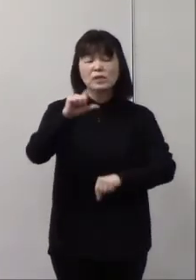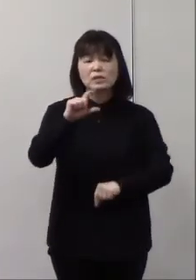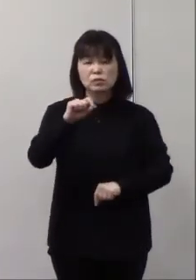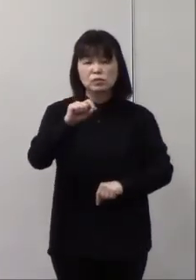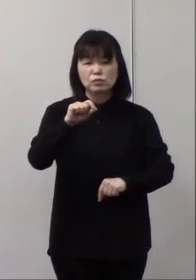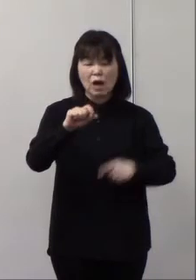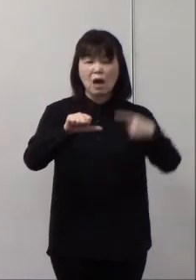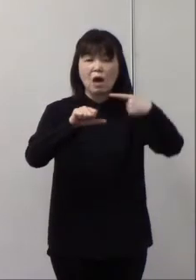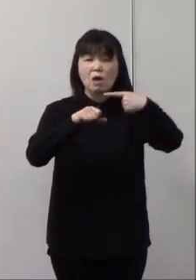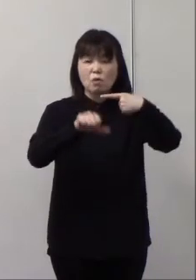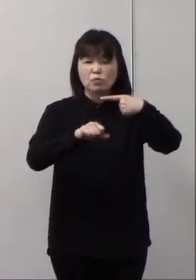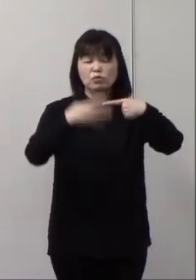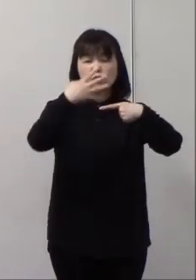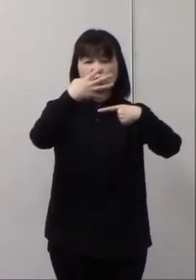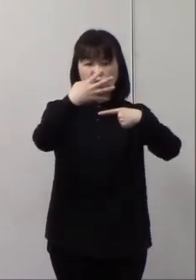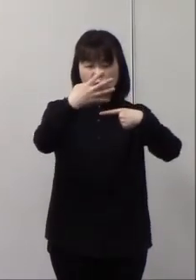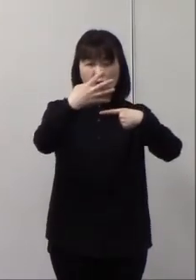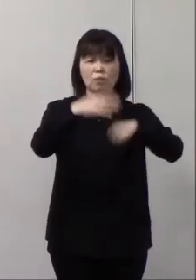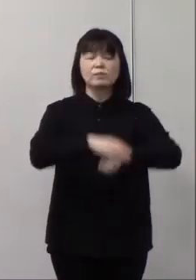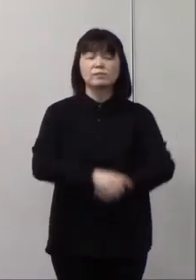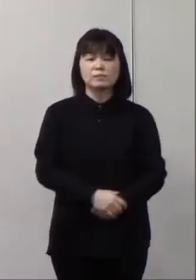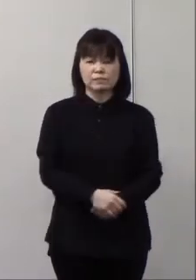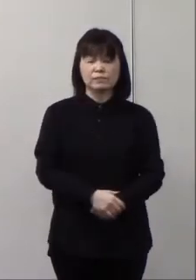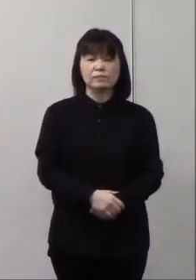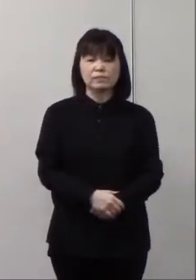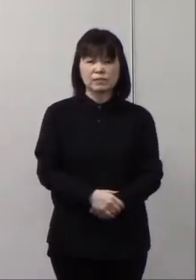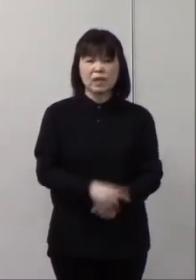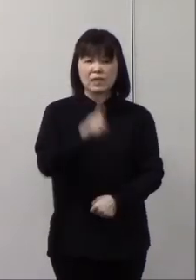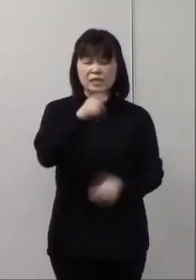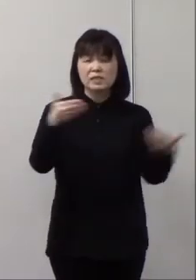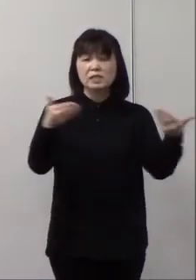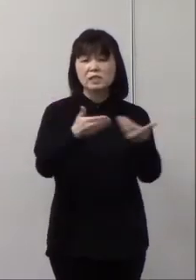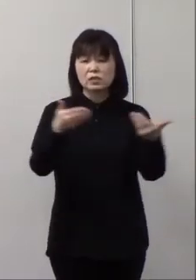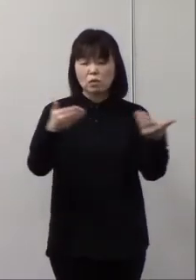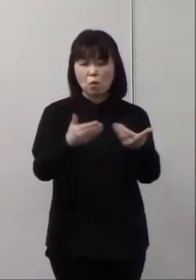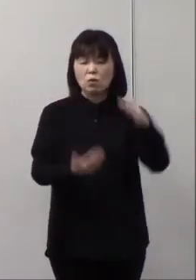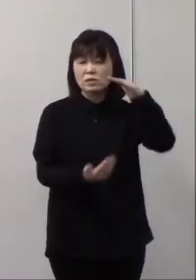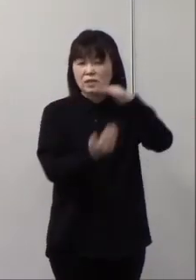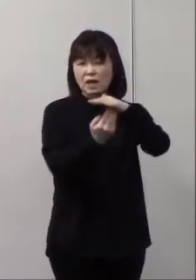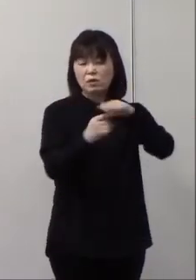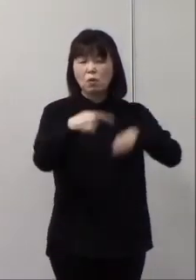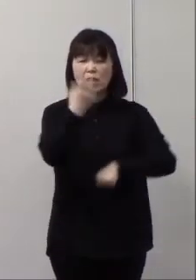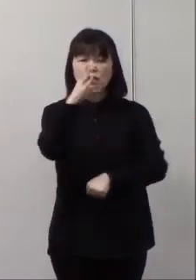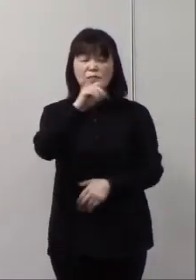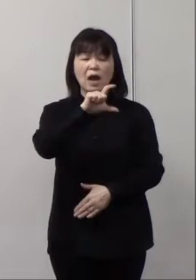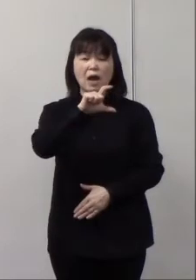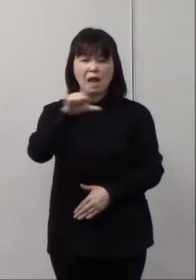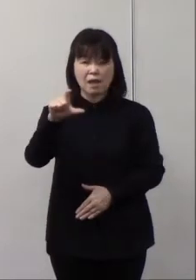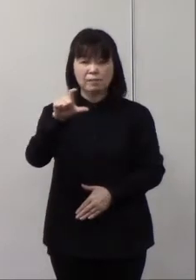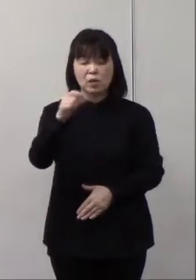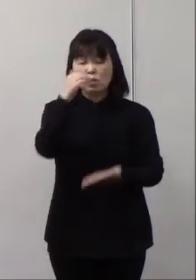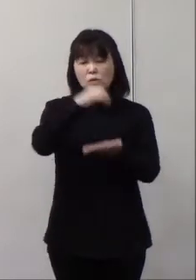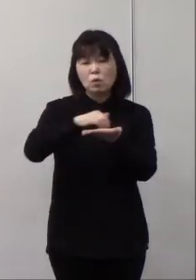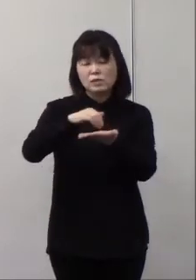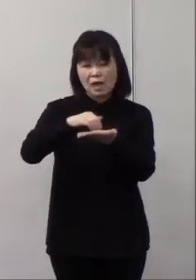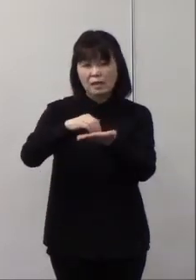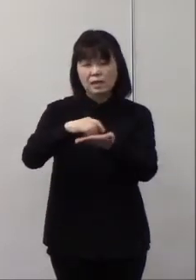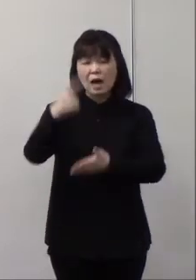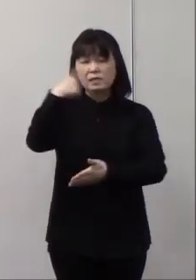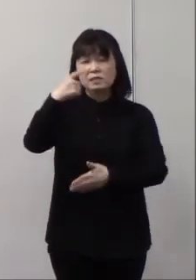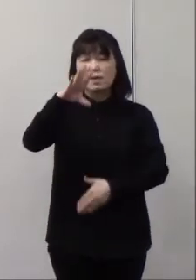限が1事業あたり100万円ということでございます。これが1000万円を